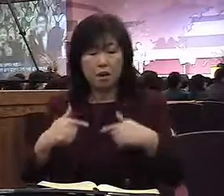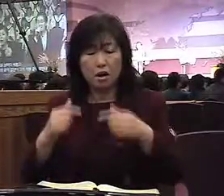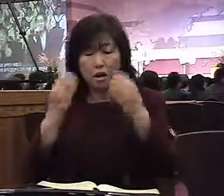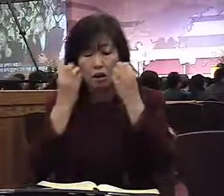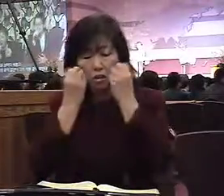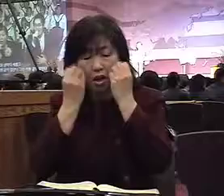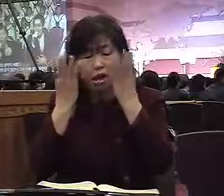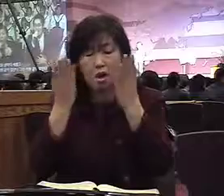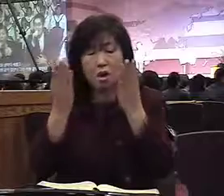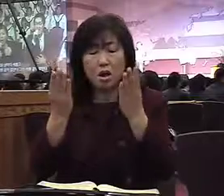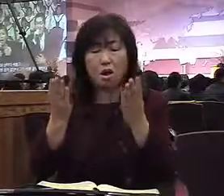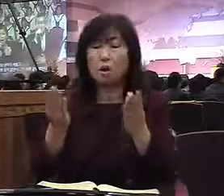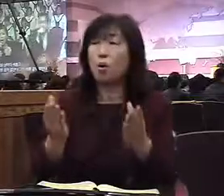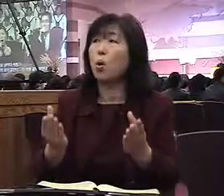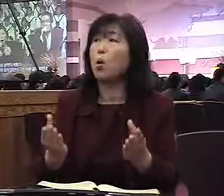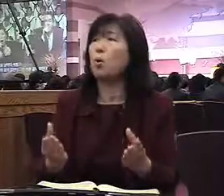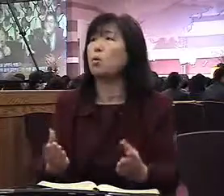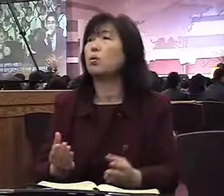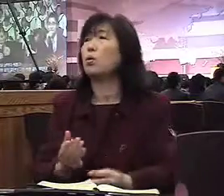날마다